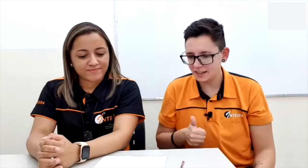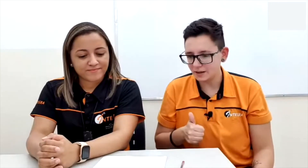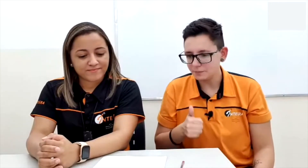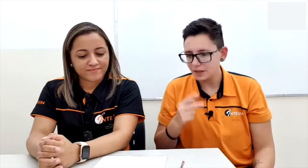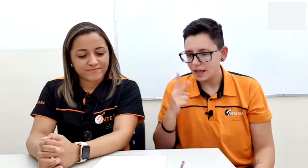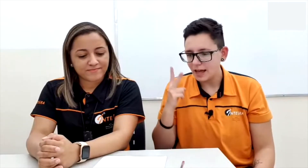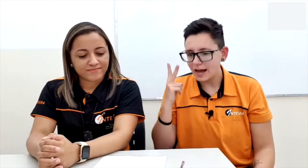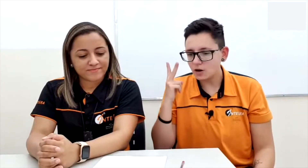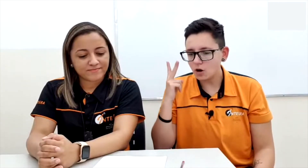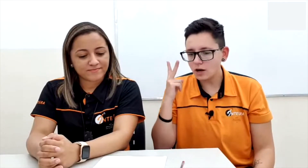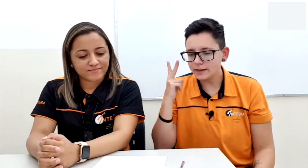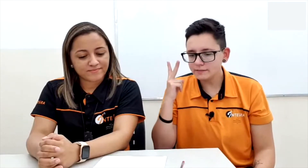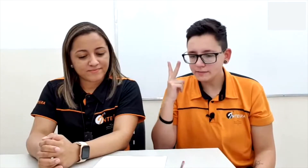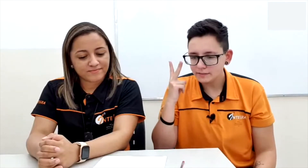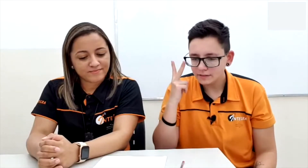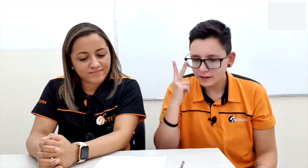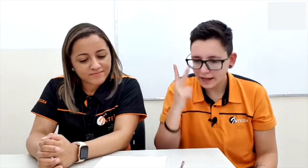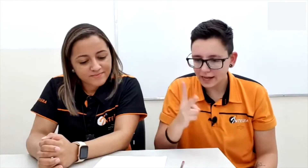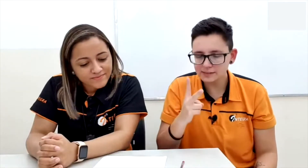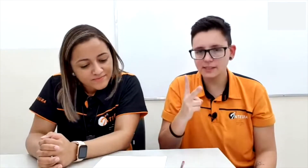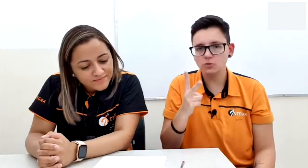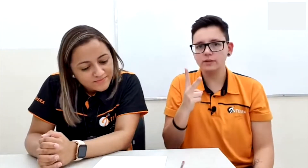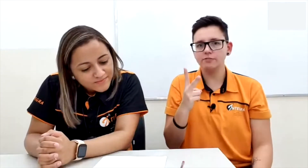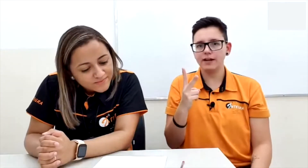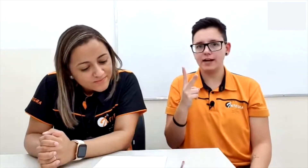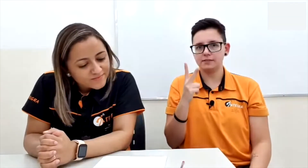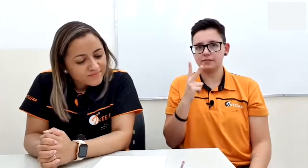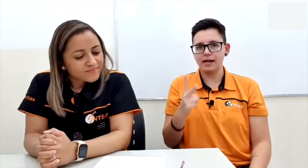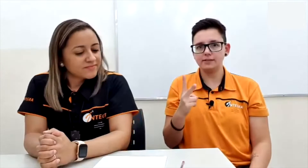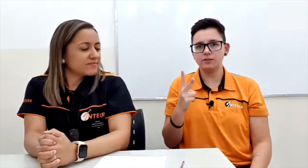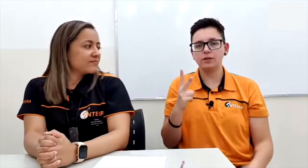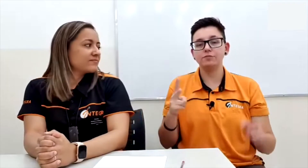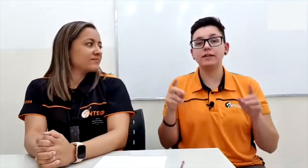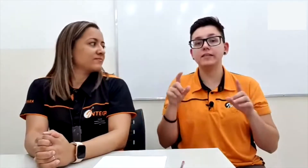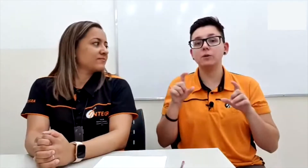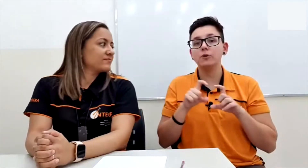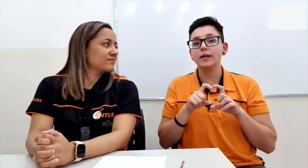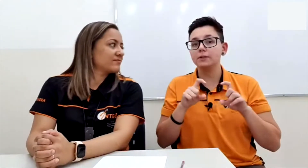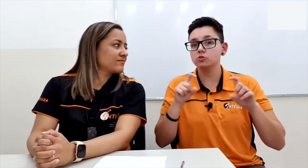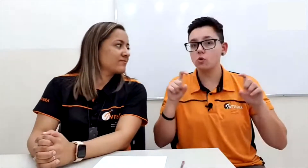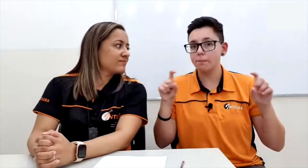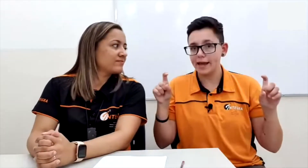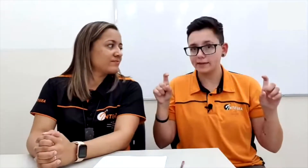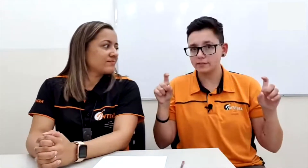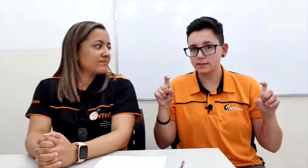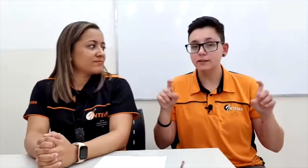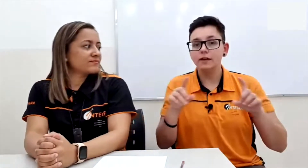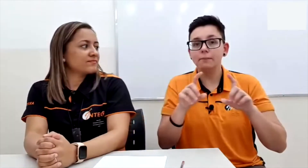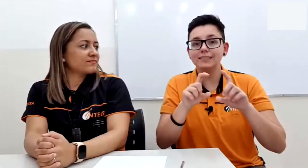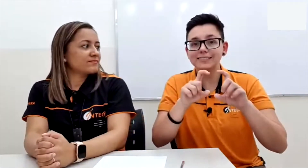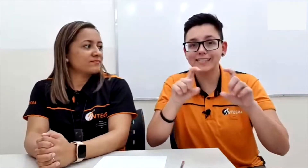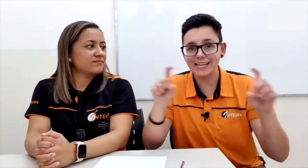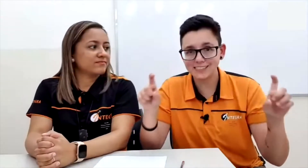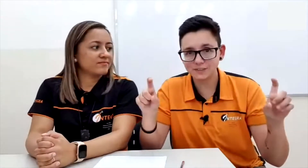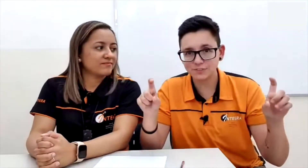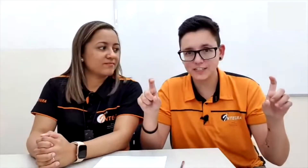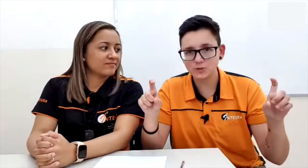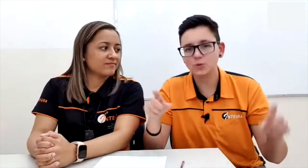Belezinha. Agora, a segunda frase, tá? A segunda frase ela é um pouquinho mais complexa, mais